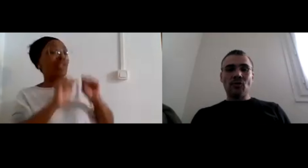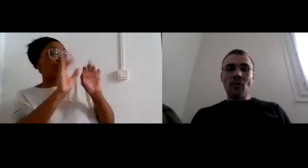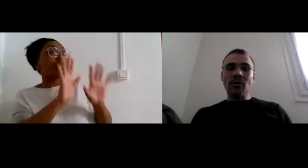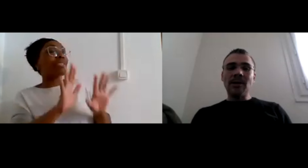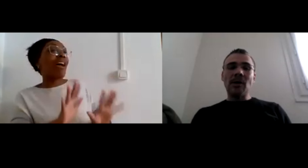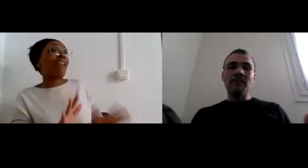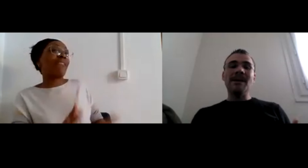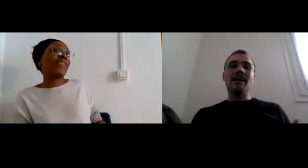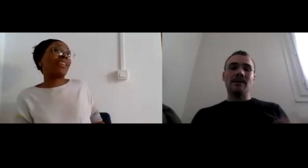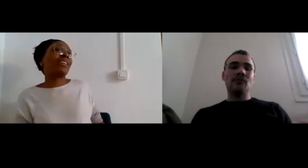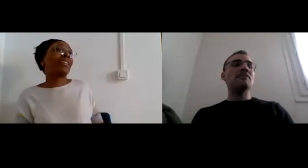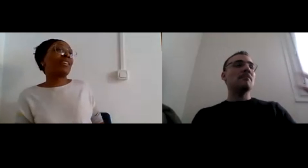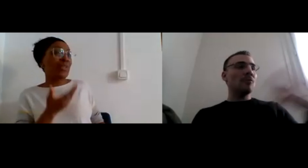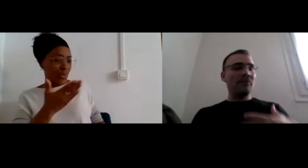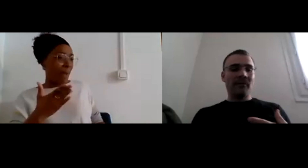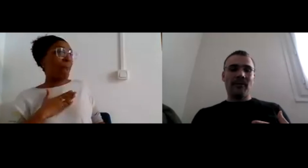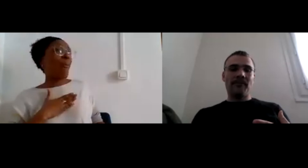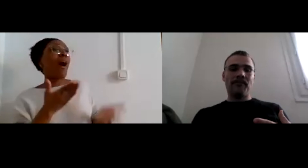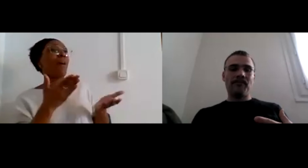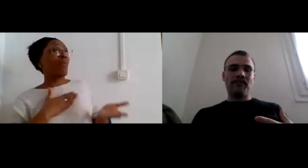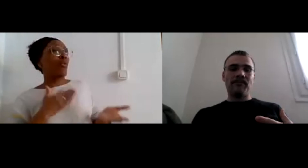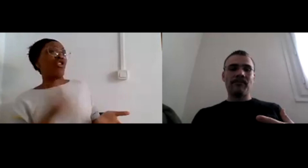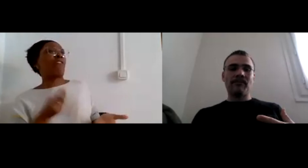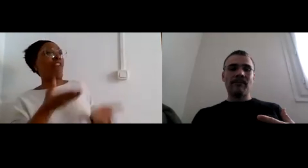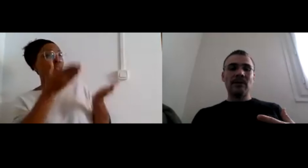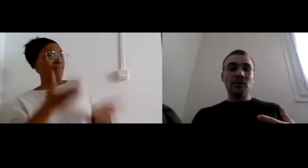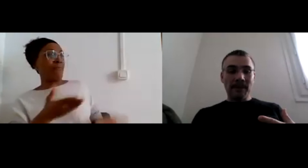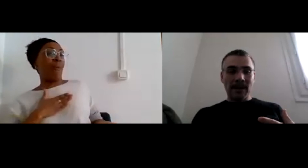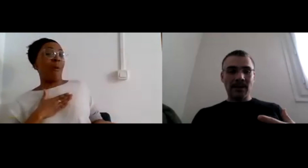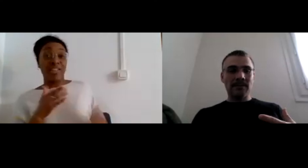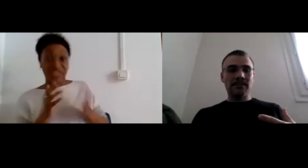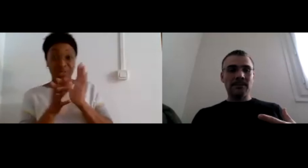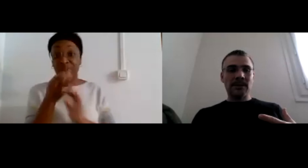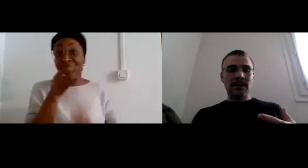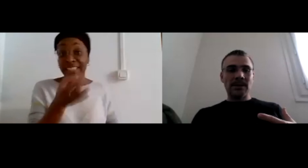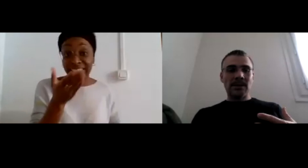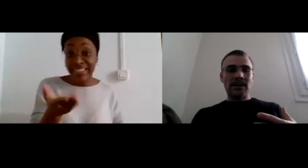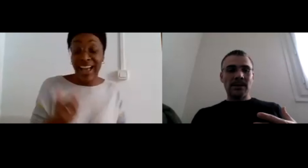Et je te reconnais comme mien. Tu es mon enfant. Tu m'appartiens.